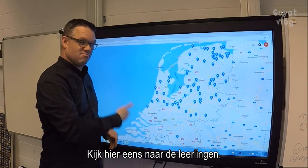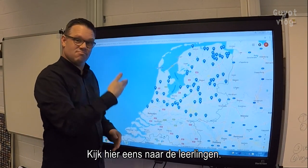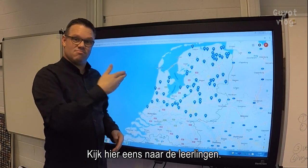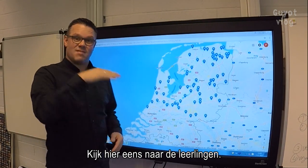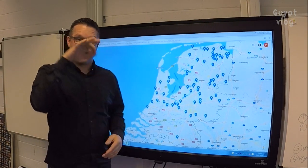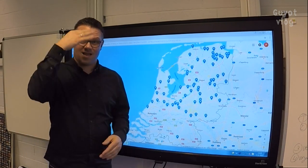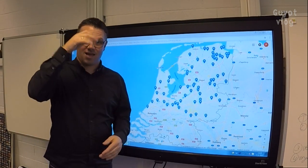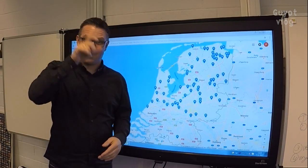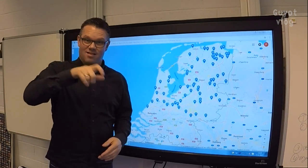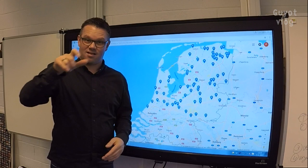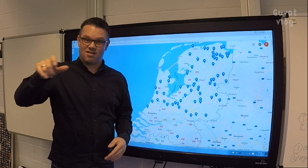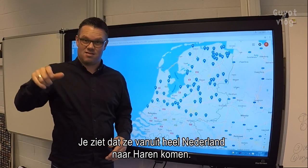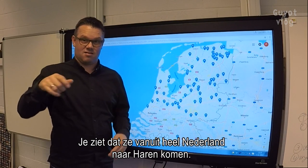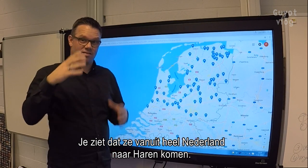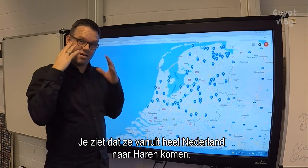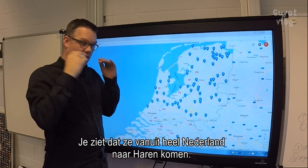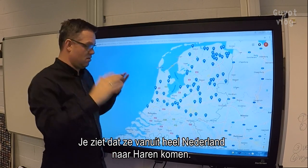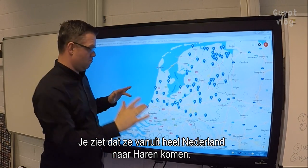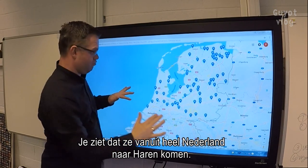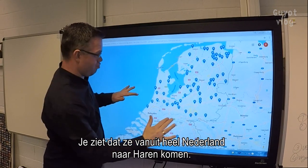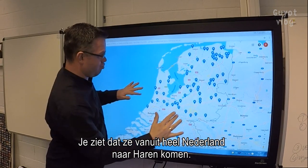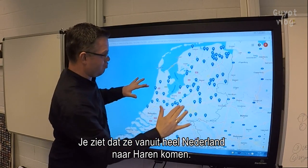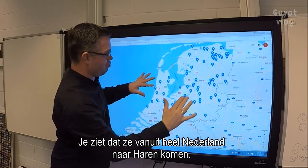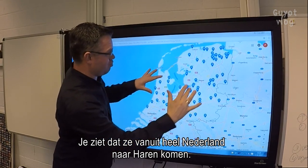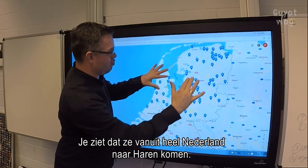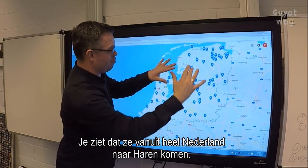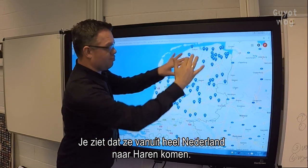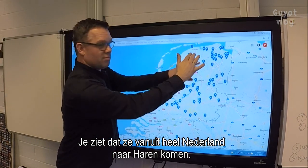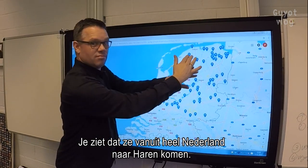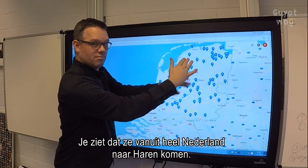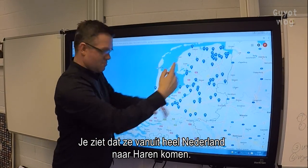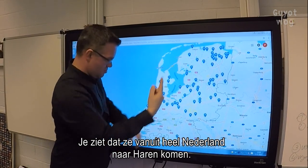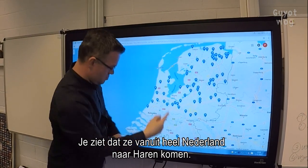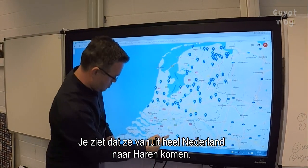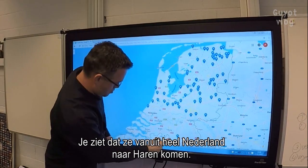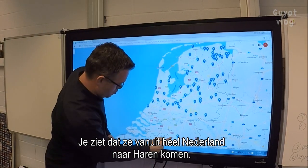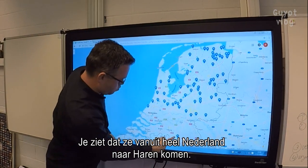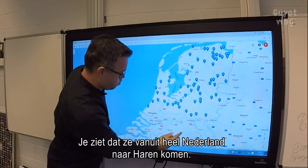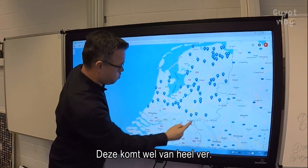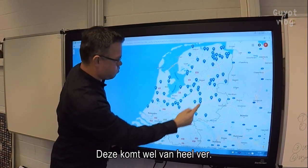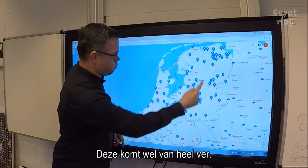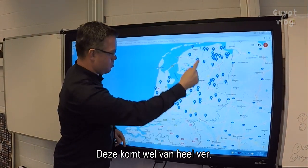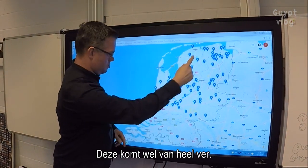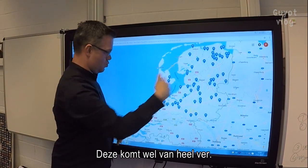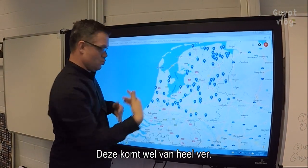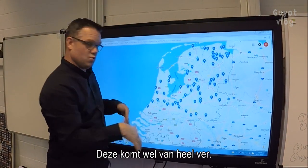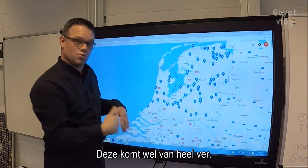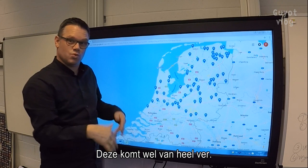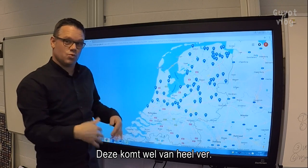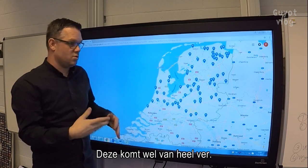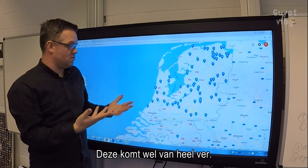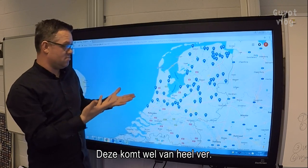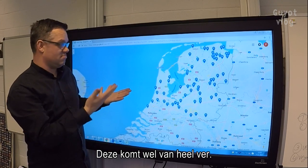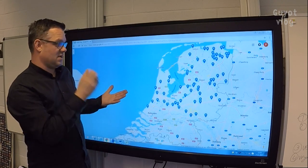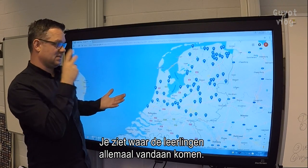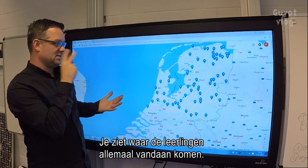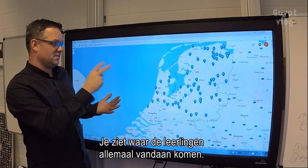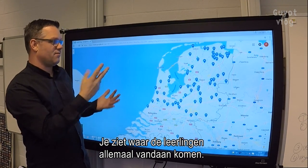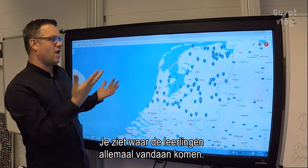leerlingen. Je ziet dat zij vanuit heel Nederland naar Haren komen. Deze komt wel van heel ver. Je ziet waar